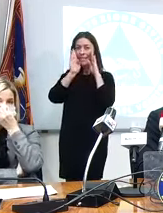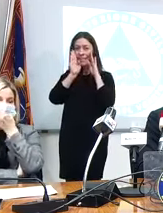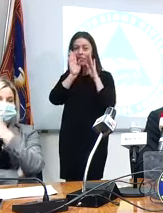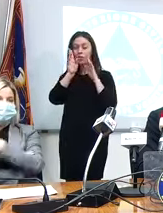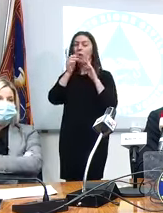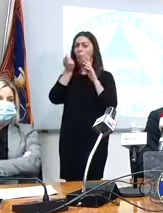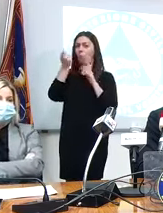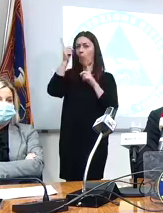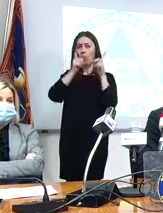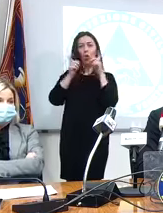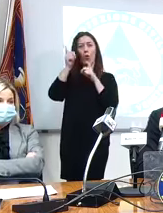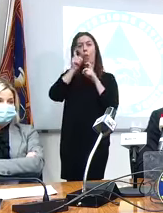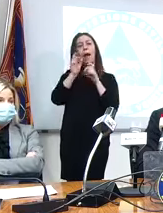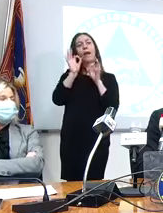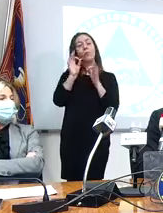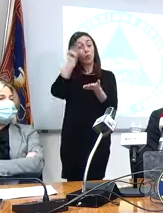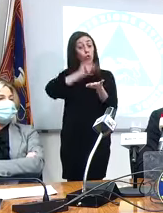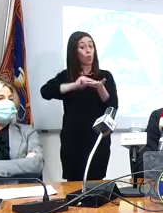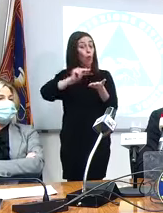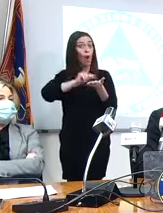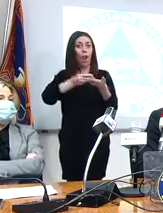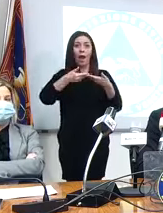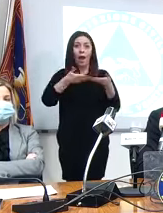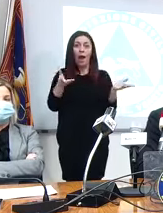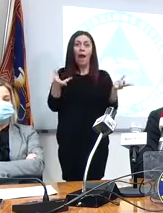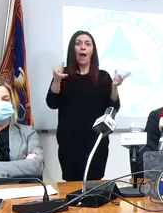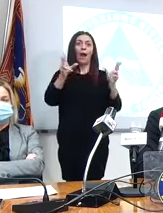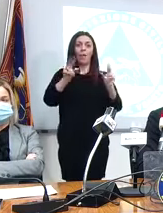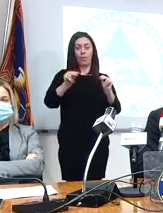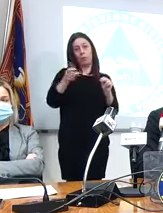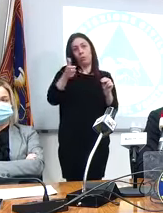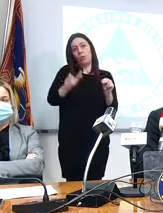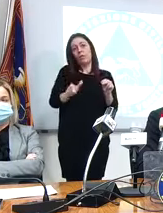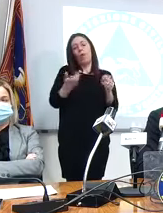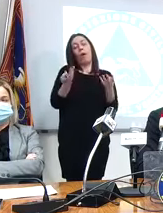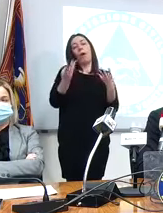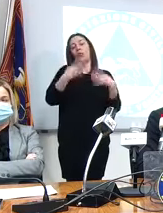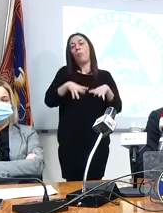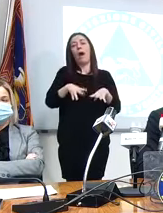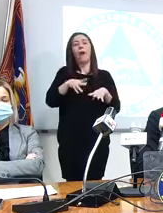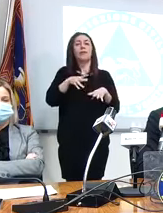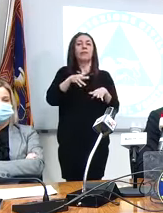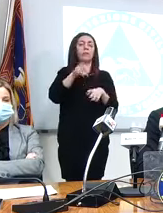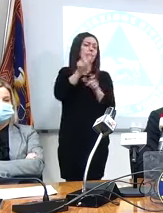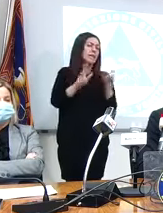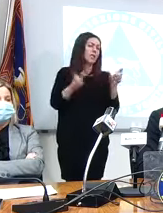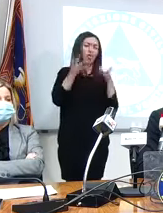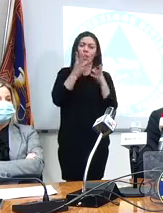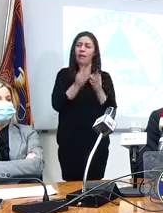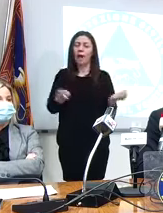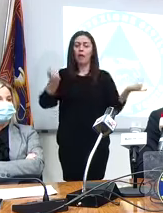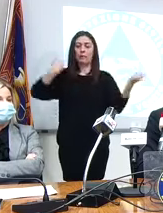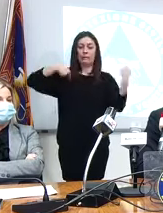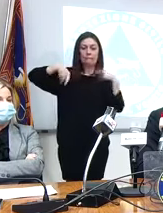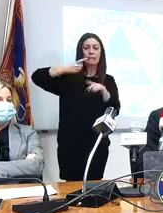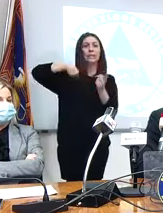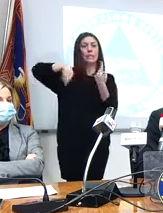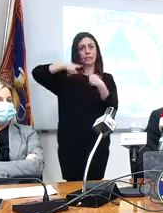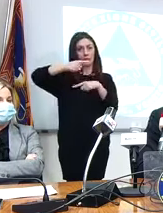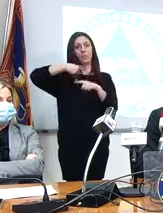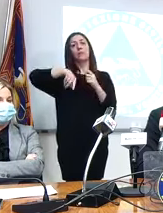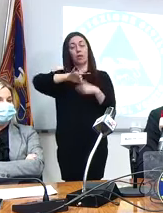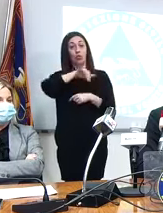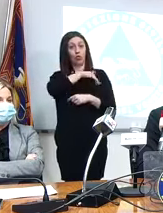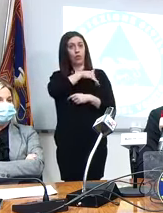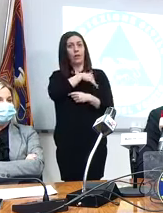scuola, perché comunque è movimentazione non indifferente di studenti e quindi di conseguenza interessa una parte della